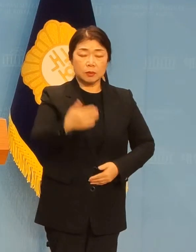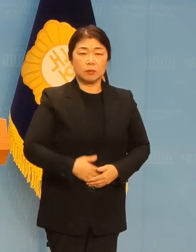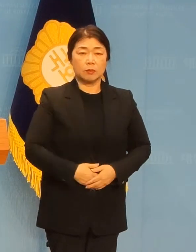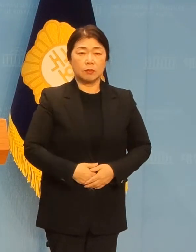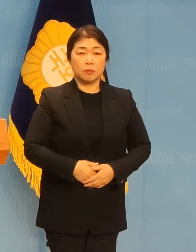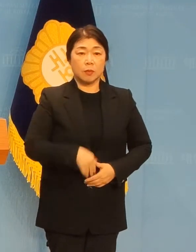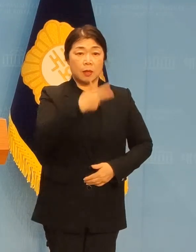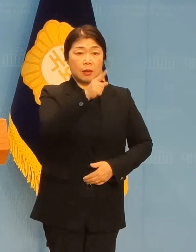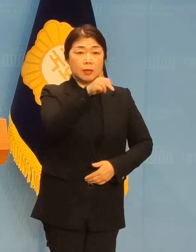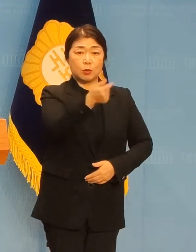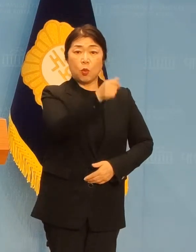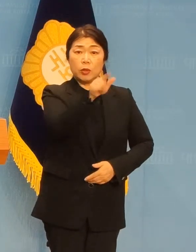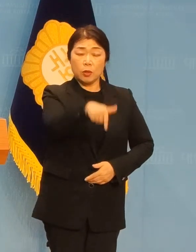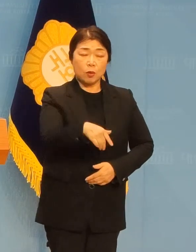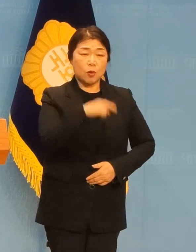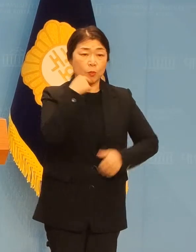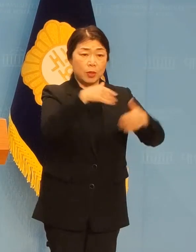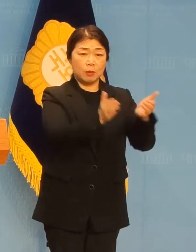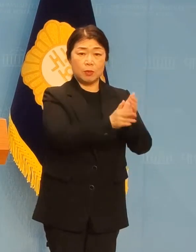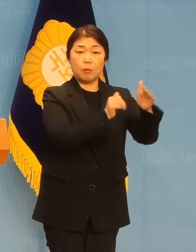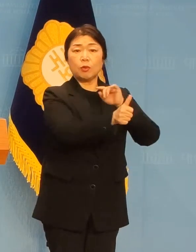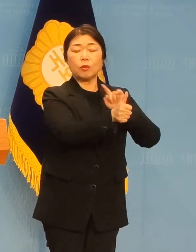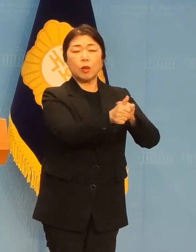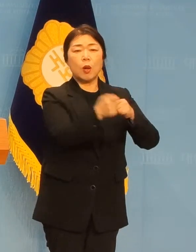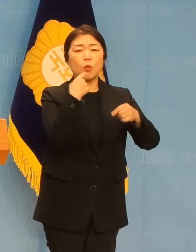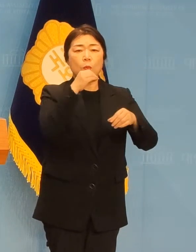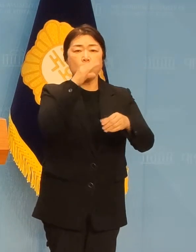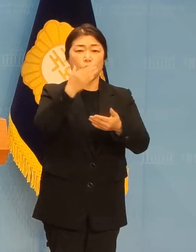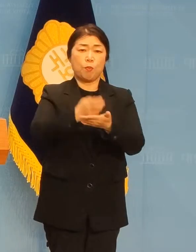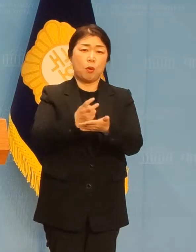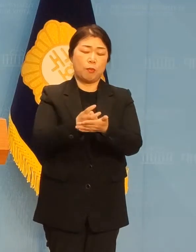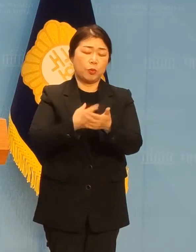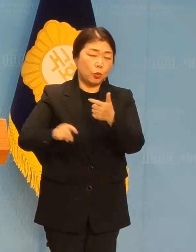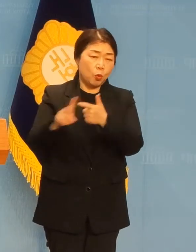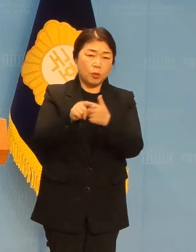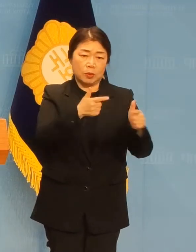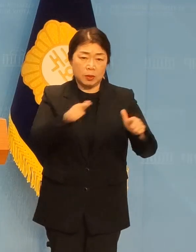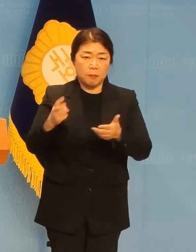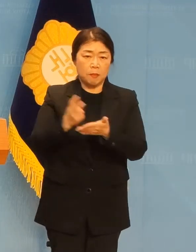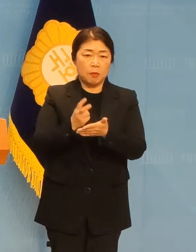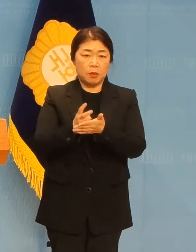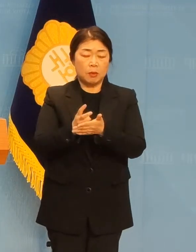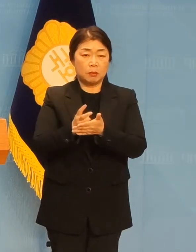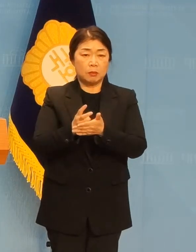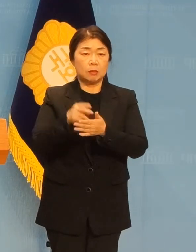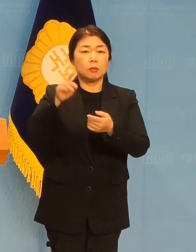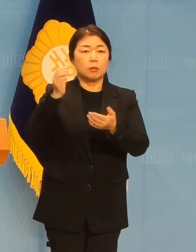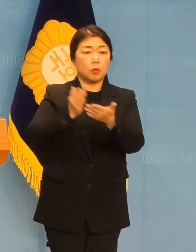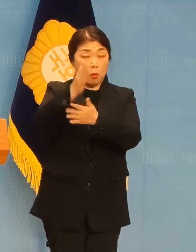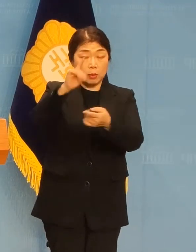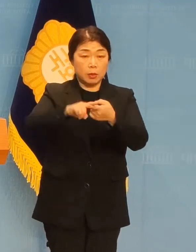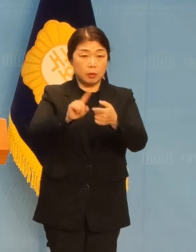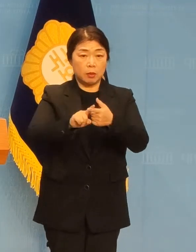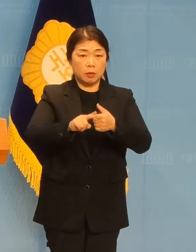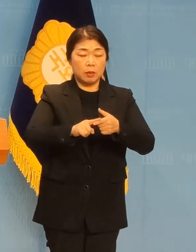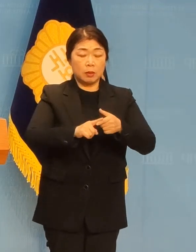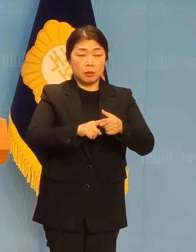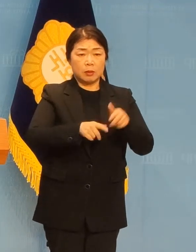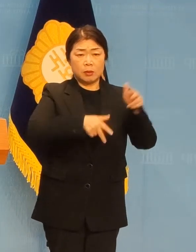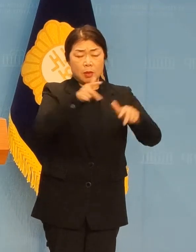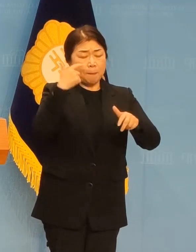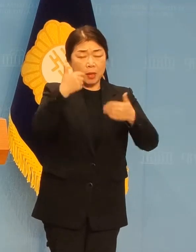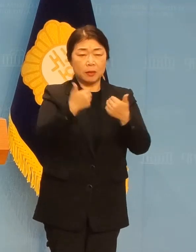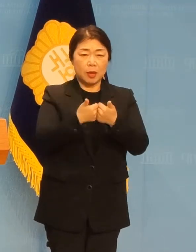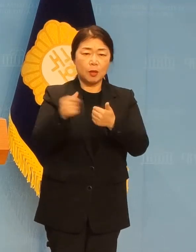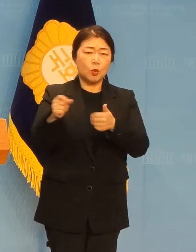노란봉투법, 중대재해처벌법, 더 센 상법을 반시장, 반기업 법안으로 몰고 간첩 청구,